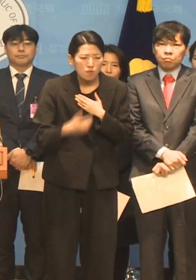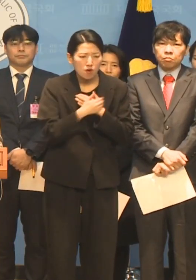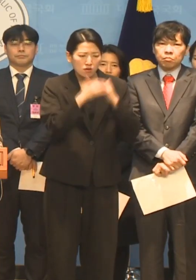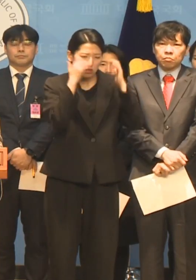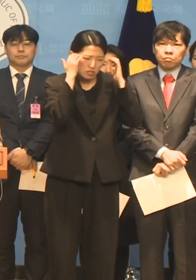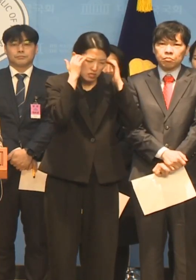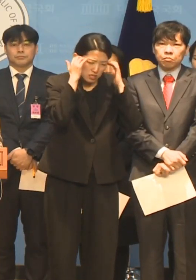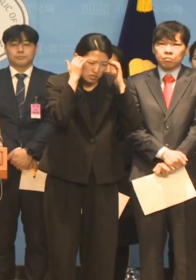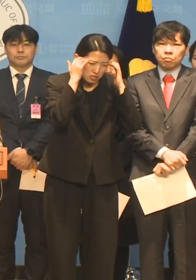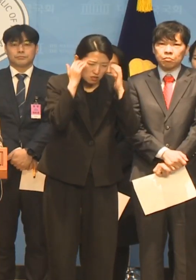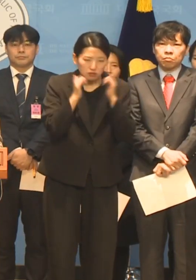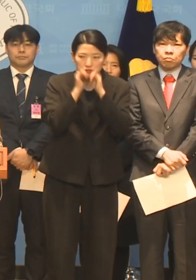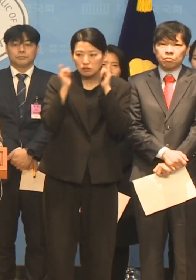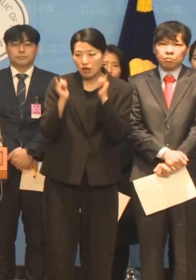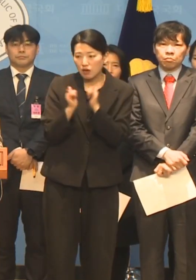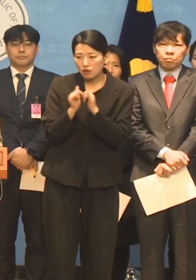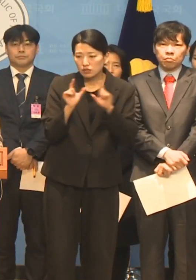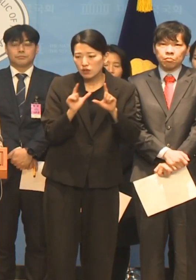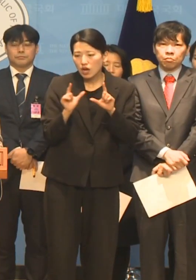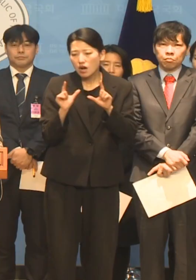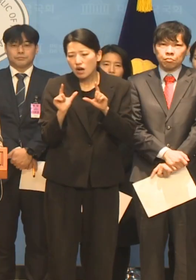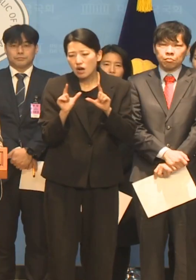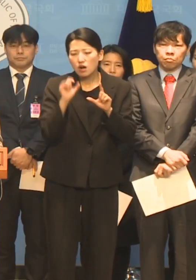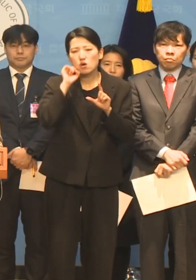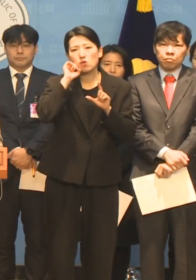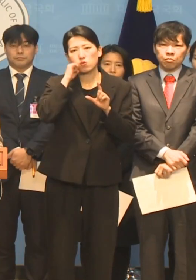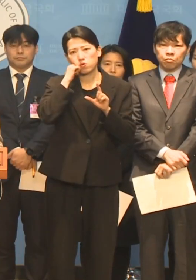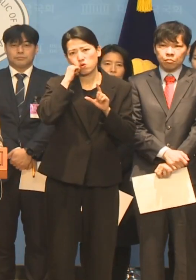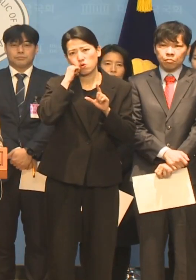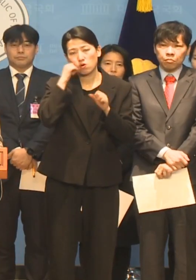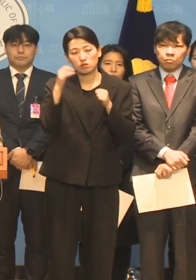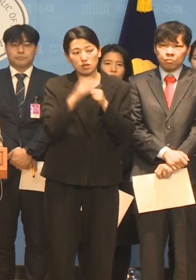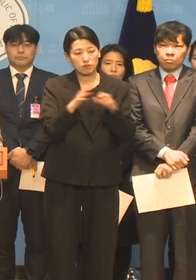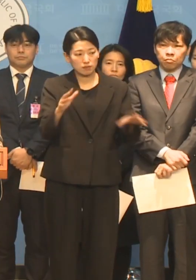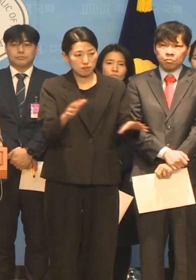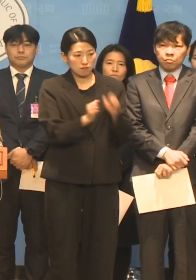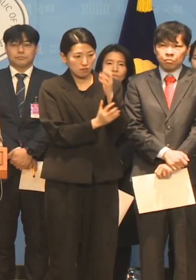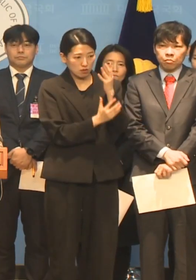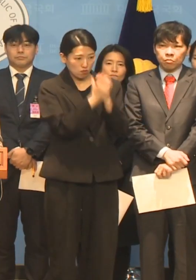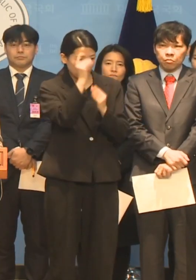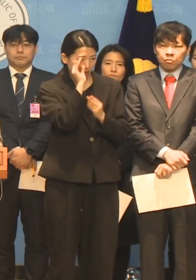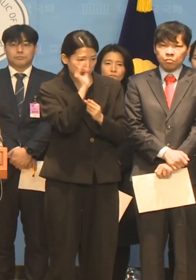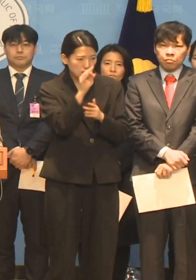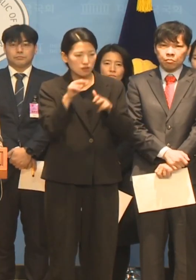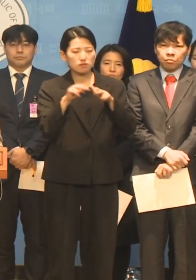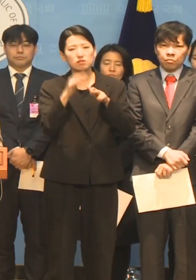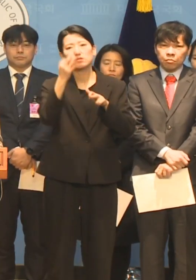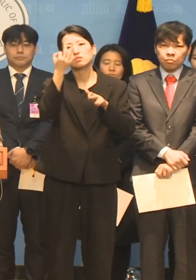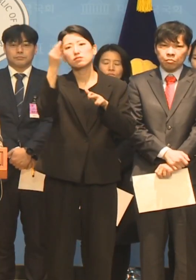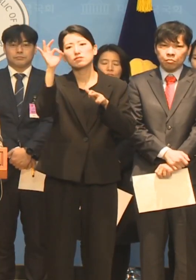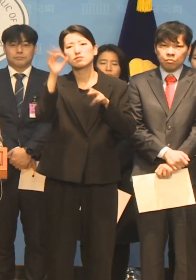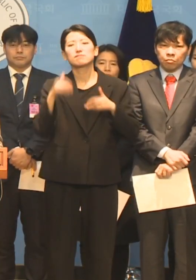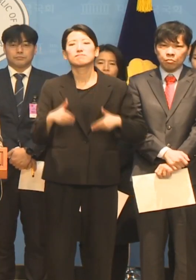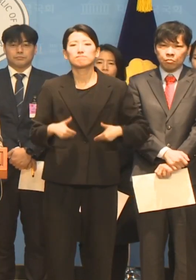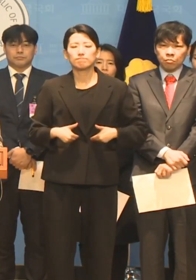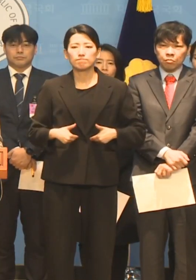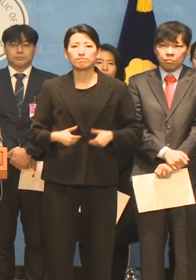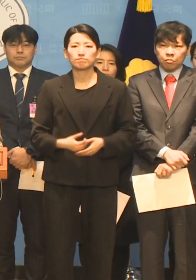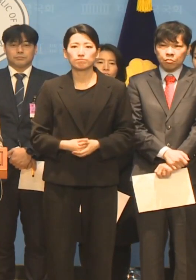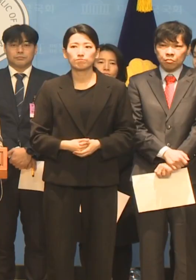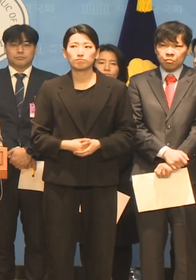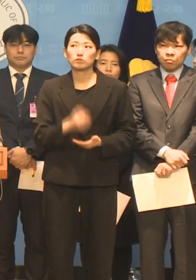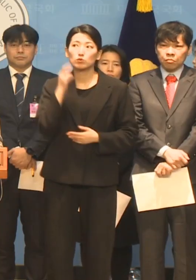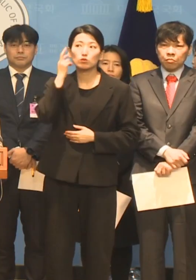고통을 종합적으로 고려하여 반드시 장애로 인정되어야 합니다. 또한